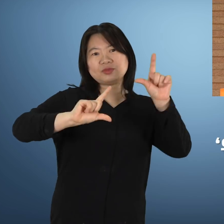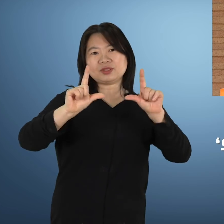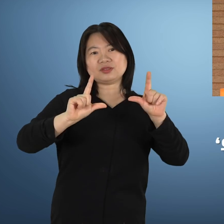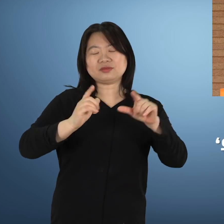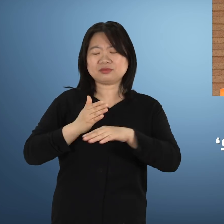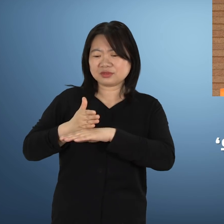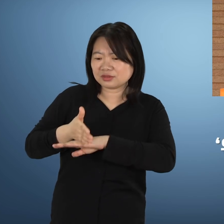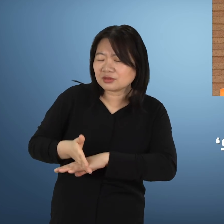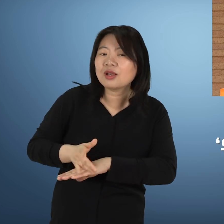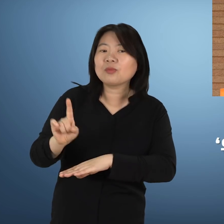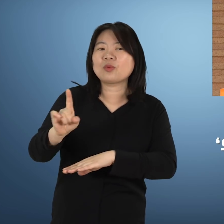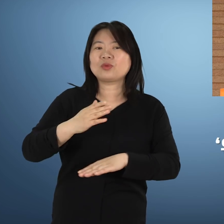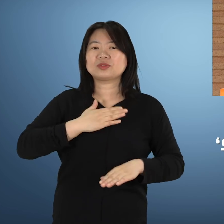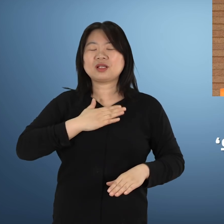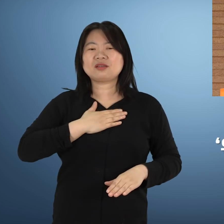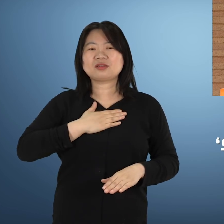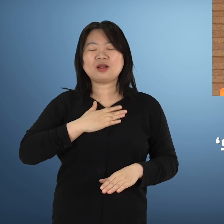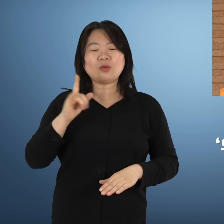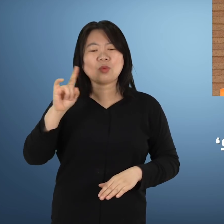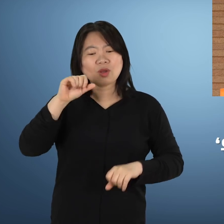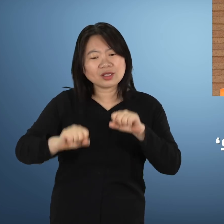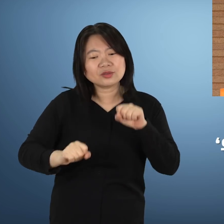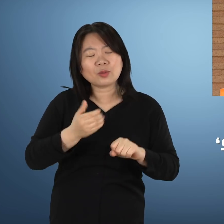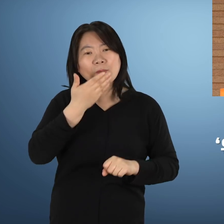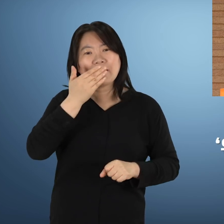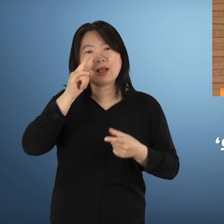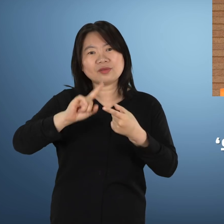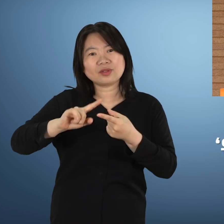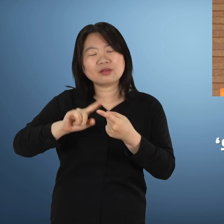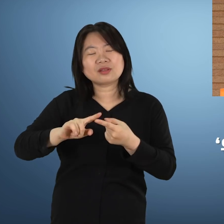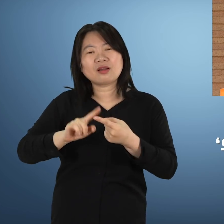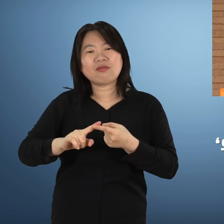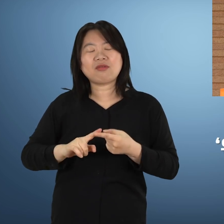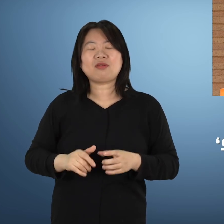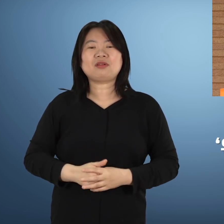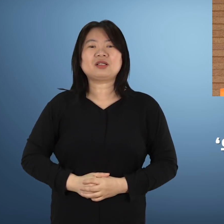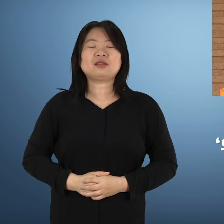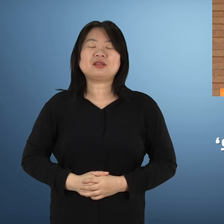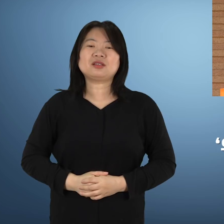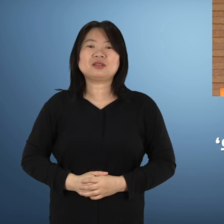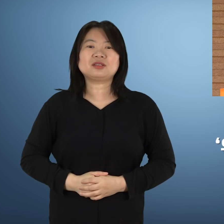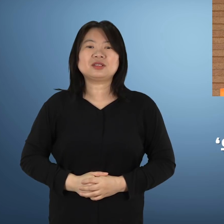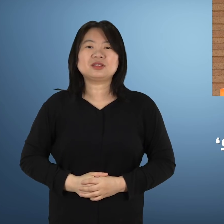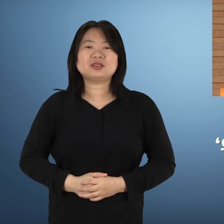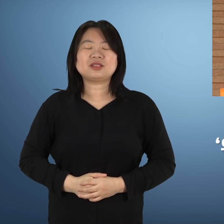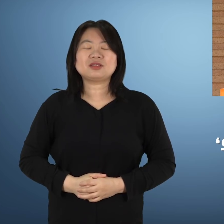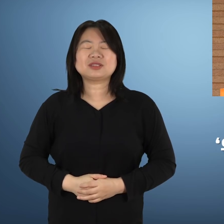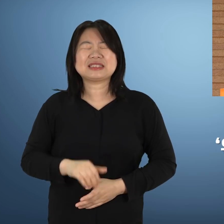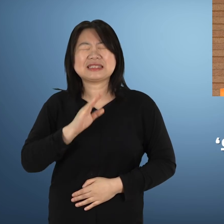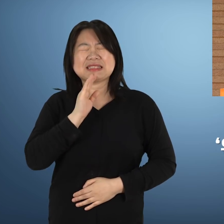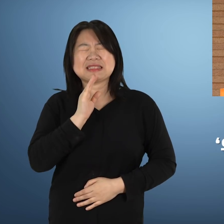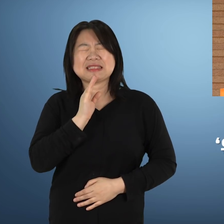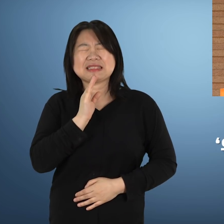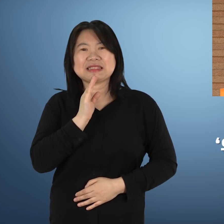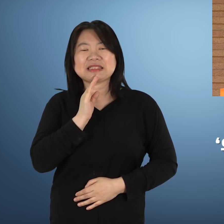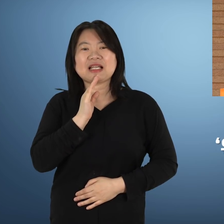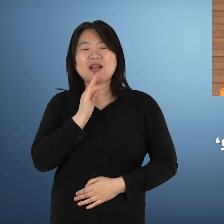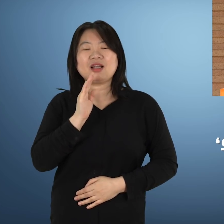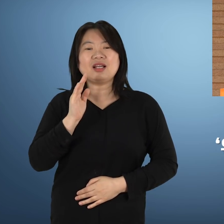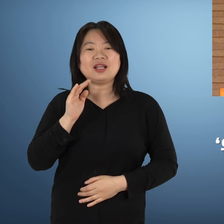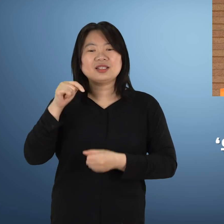뒤늦게나마 자기가 무슨 짓을 저질렀는지 큰 뼈아픈